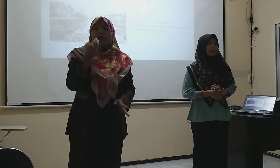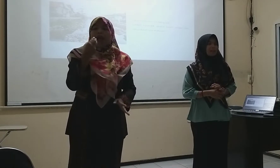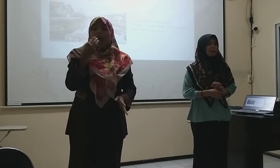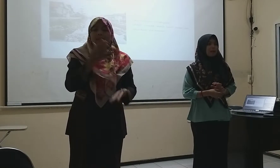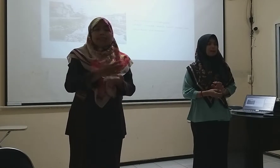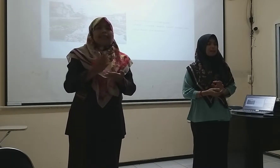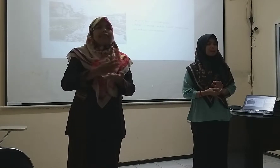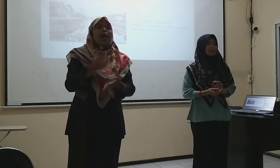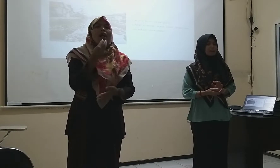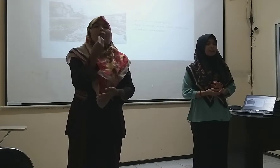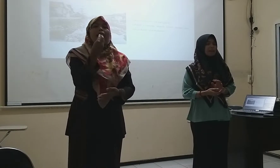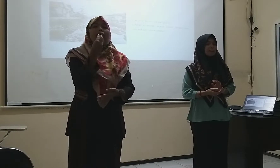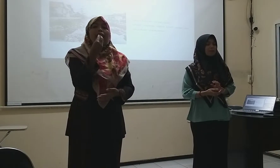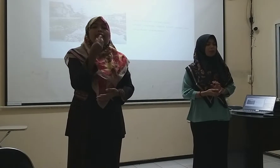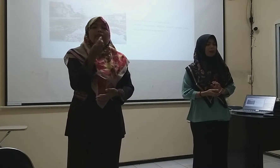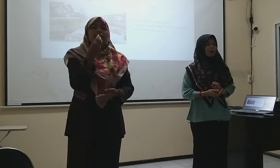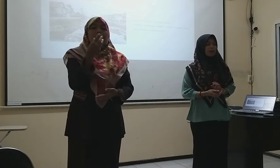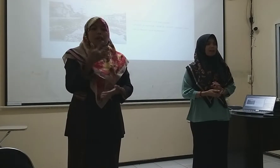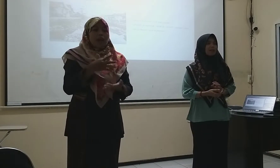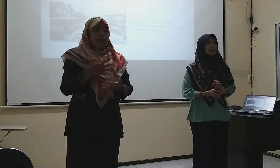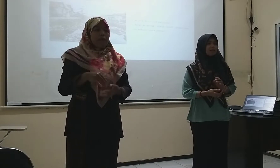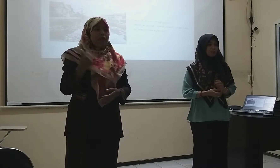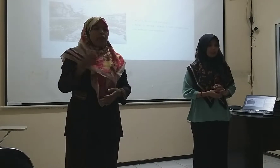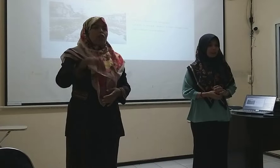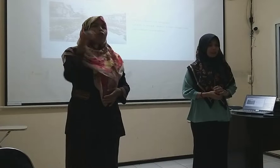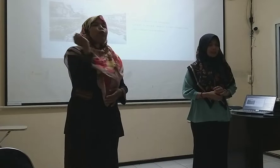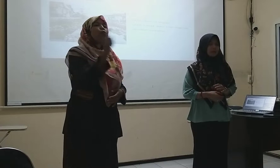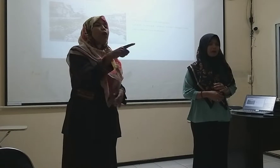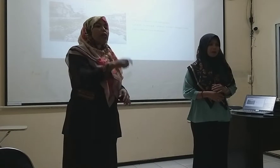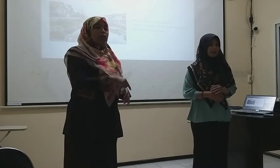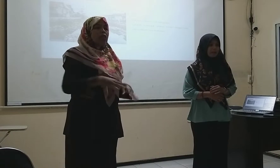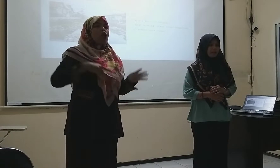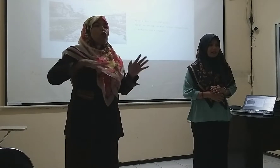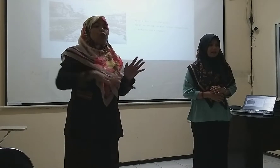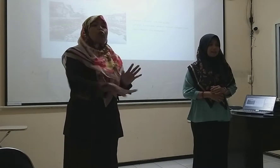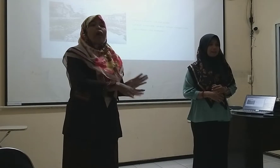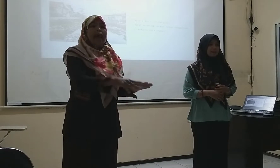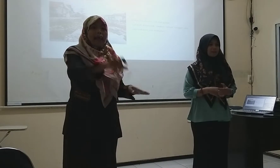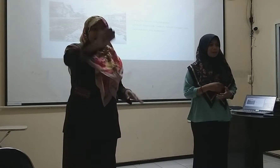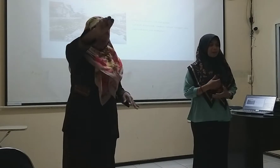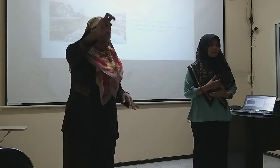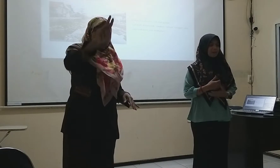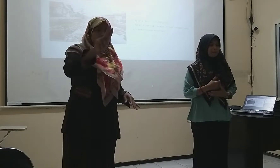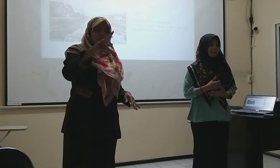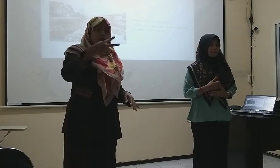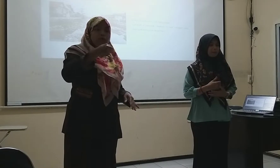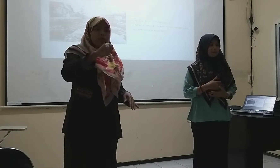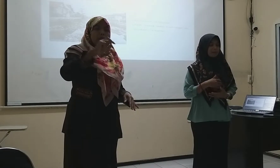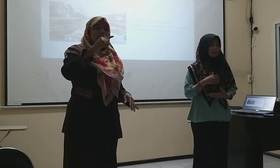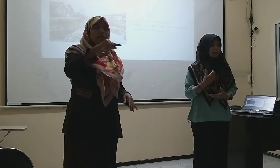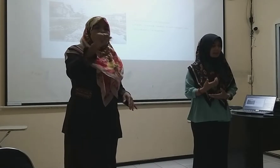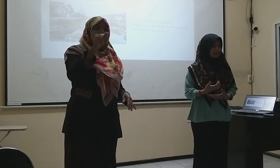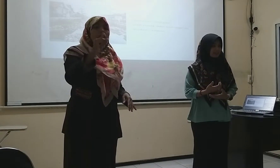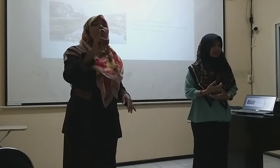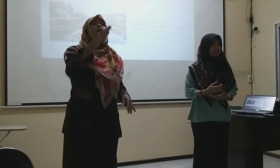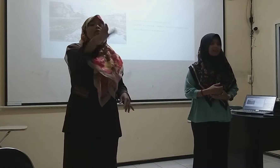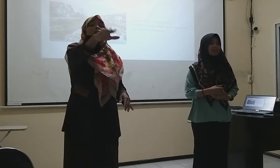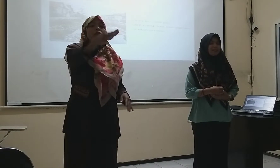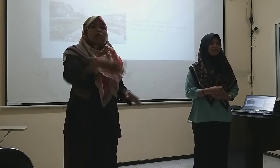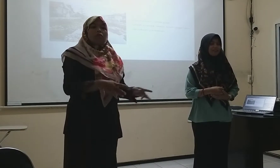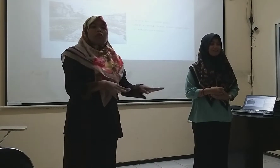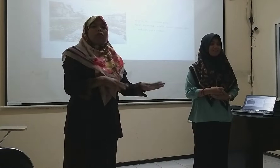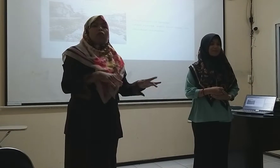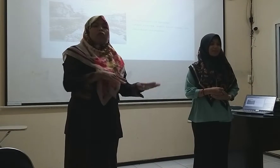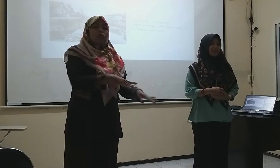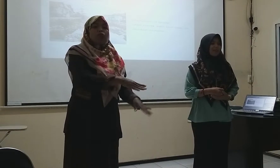adalah limbah yang dibuang di sungai, limbah rumah tangga. Bisa juga plastik